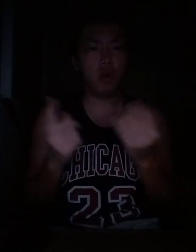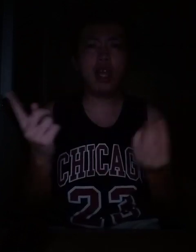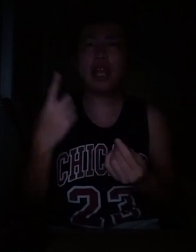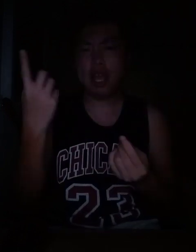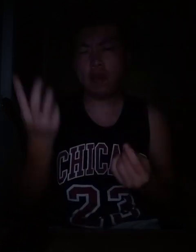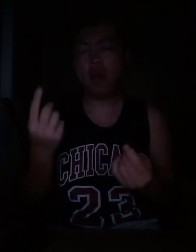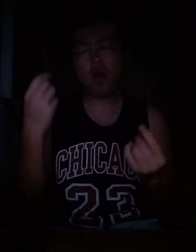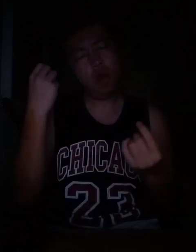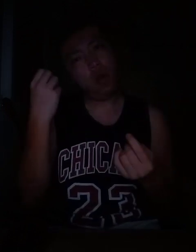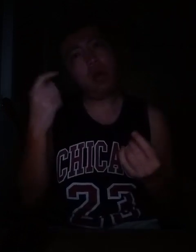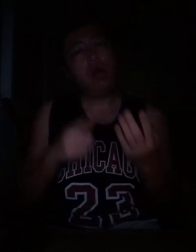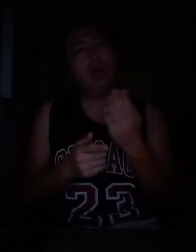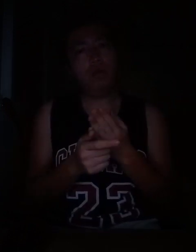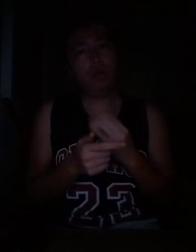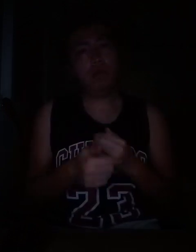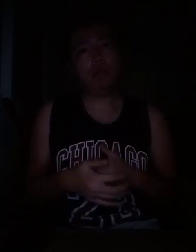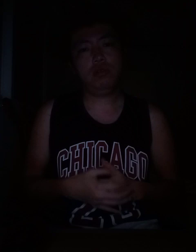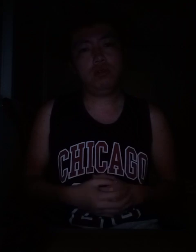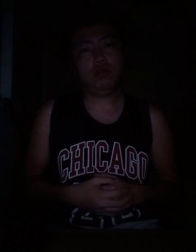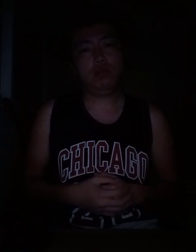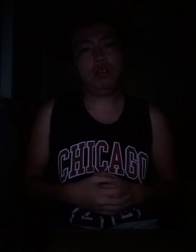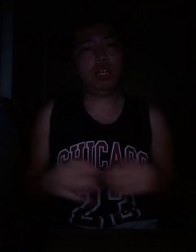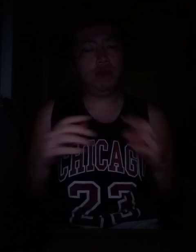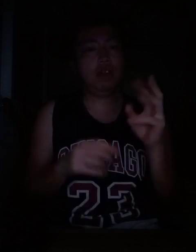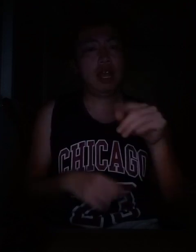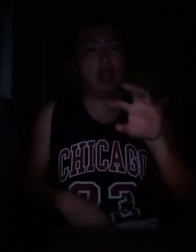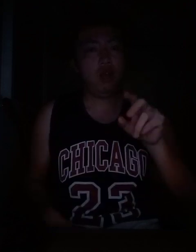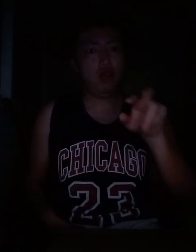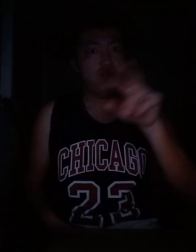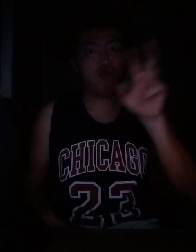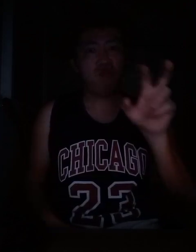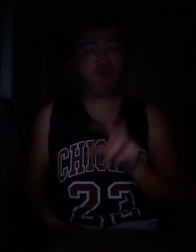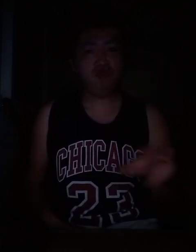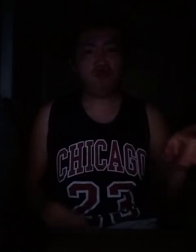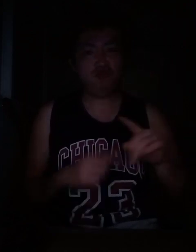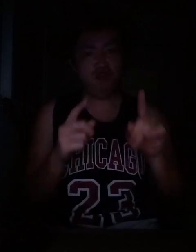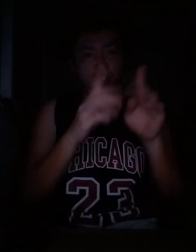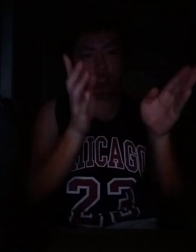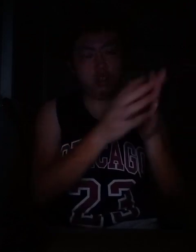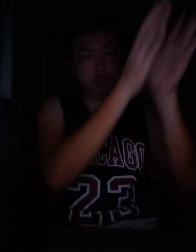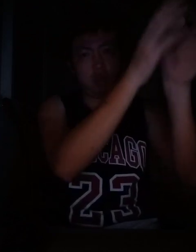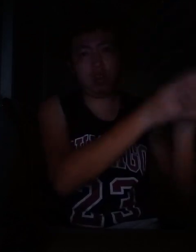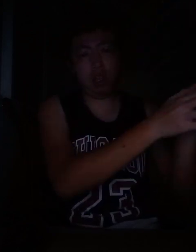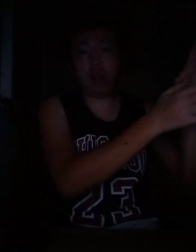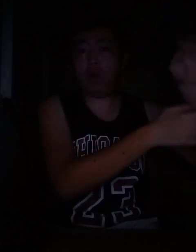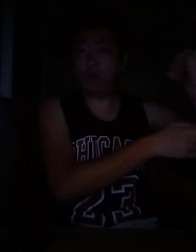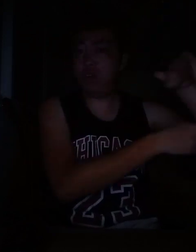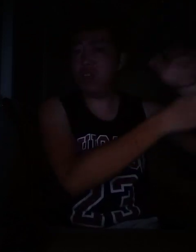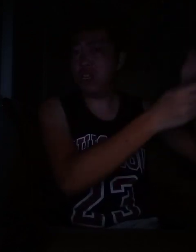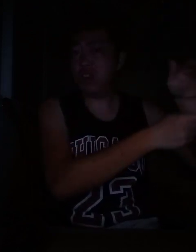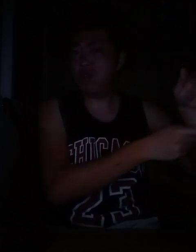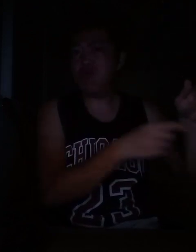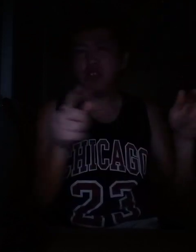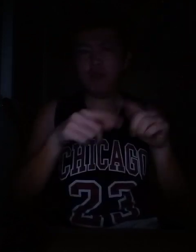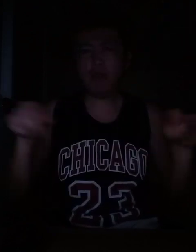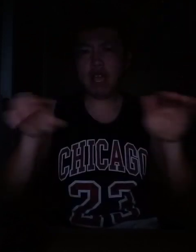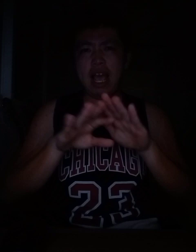새벽으로 예상됩니다. 태풍 카눈은 경남 해안으로 상륙할 전망인데 제주는 태풍의 강풍